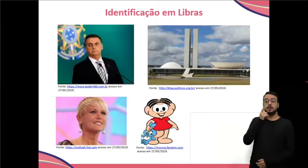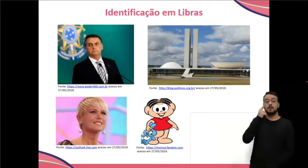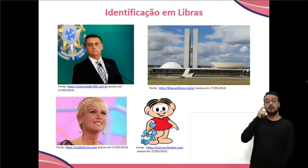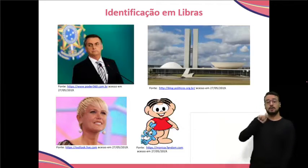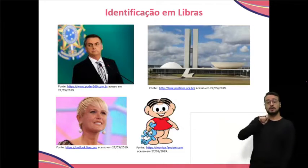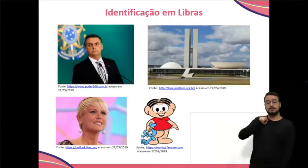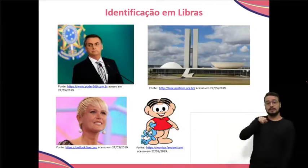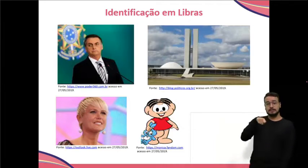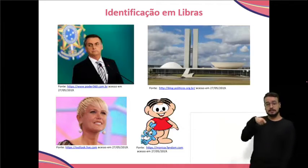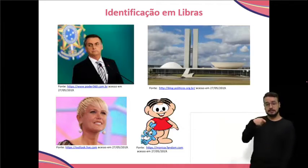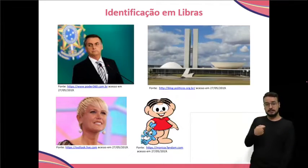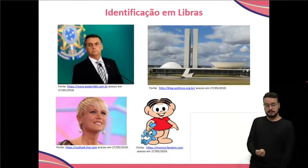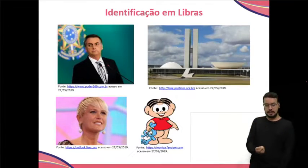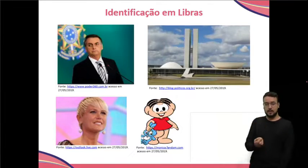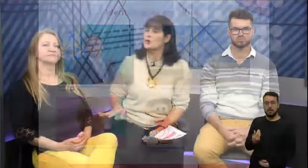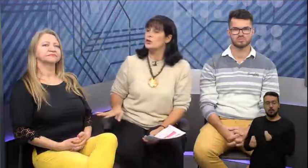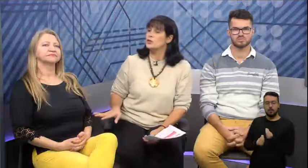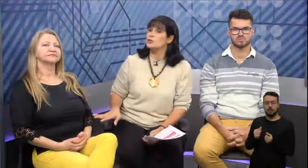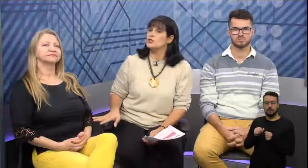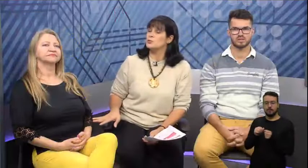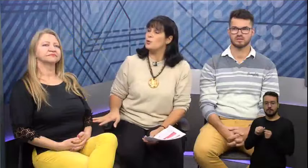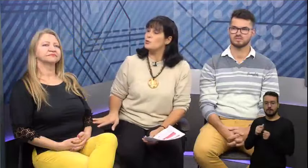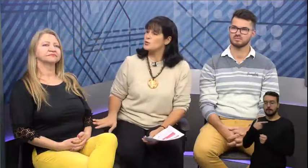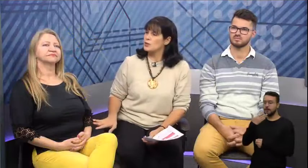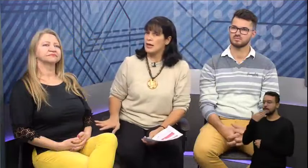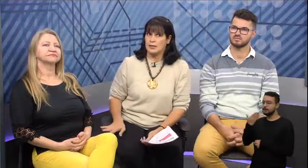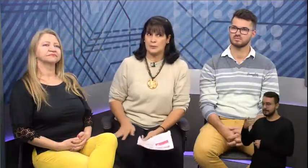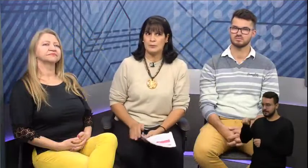nossa convidada fazer o sinal de Bolsonaro.